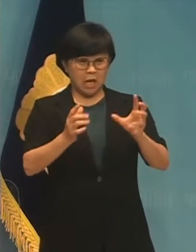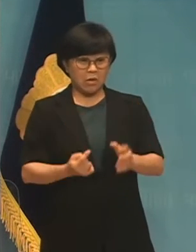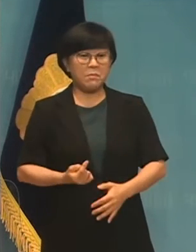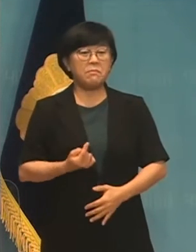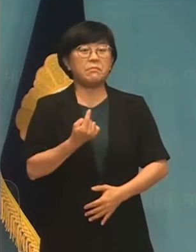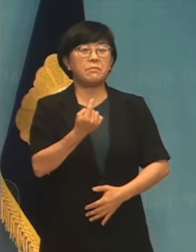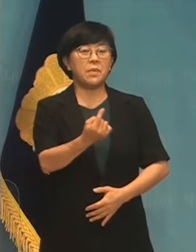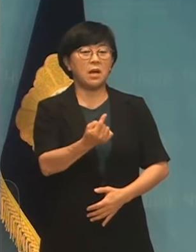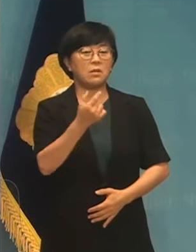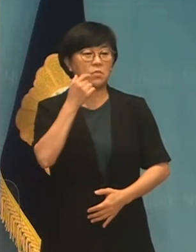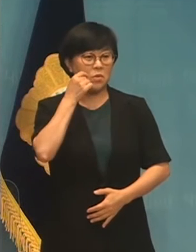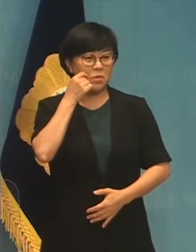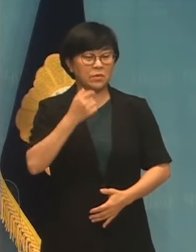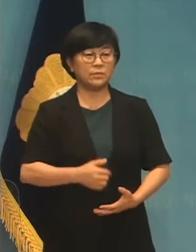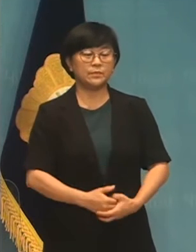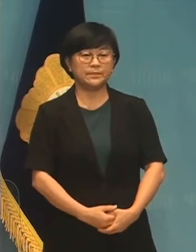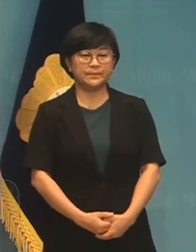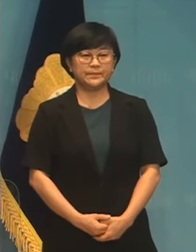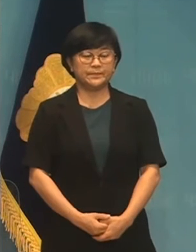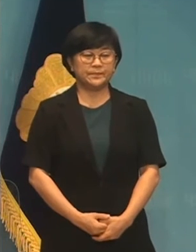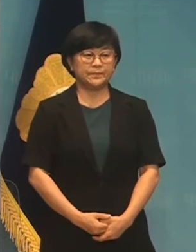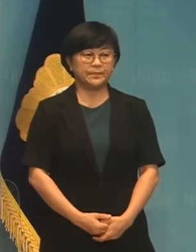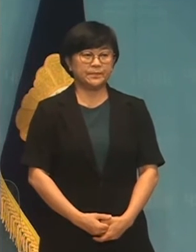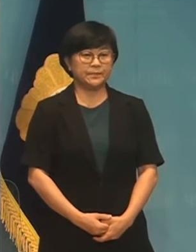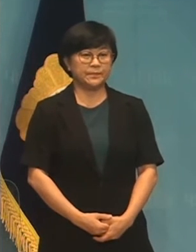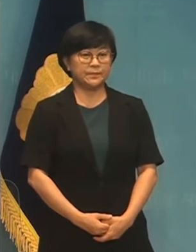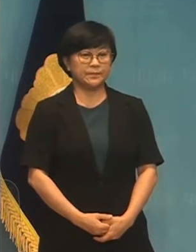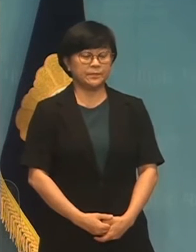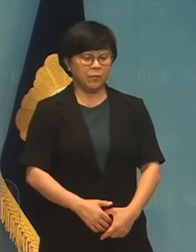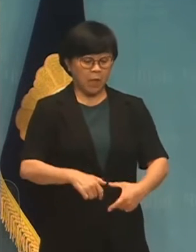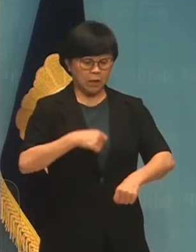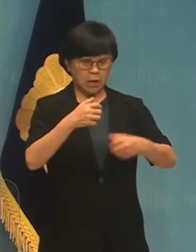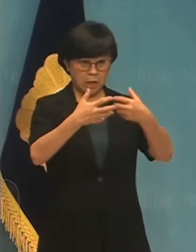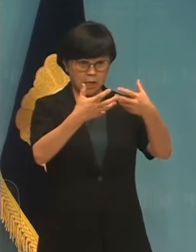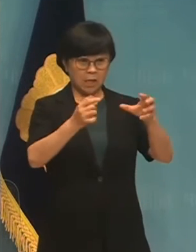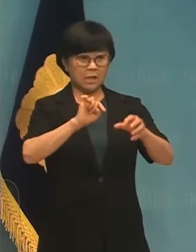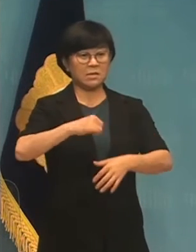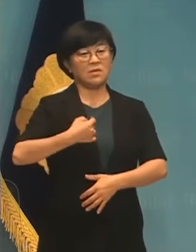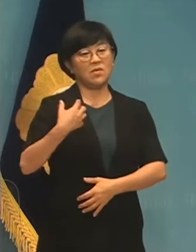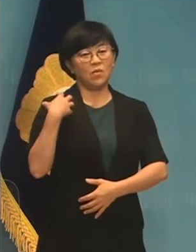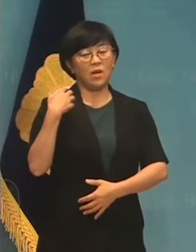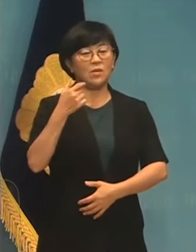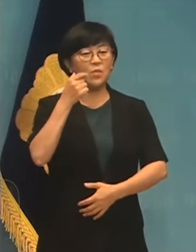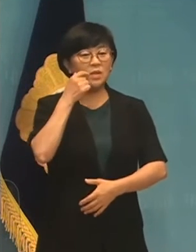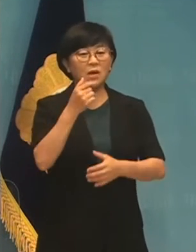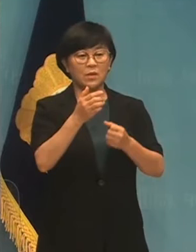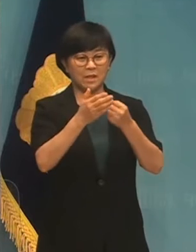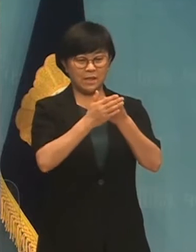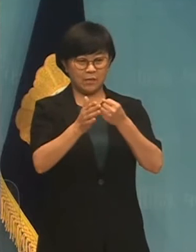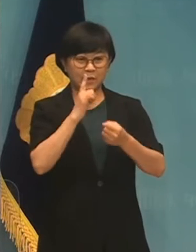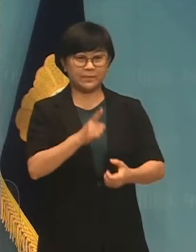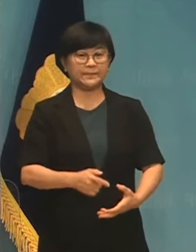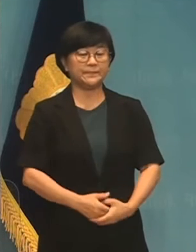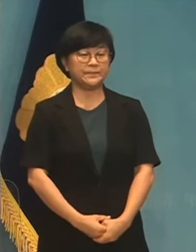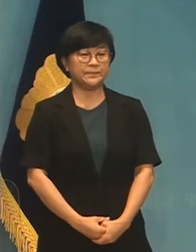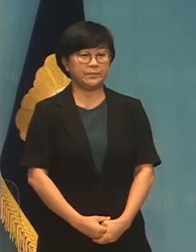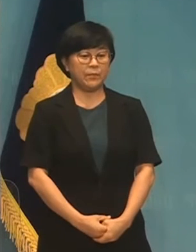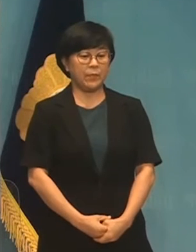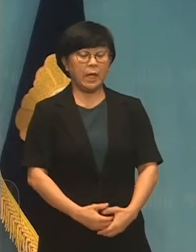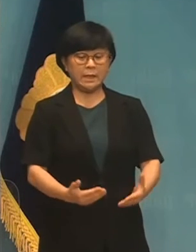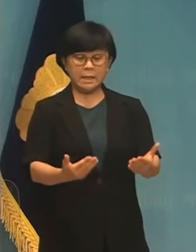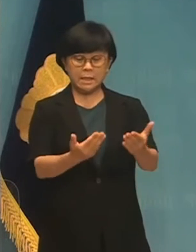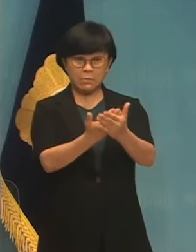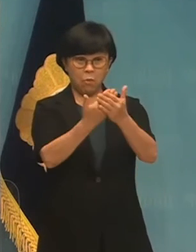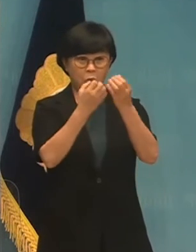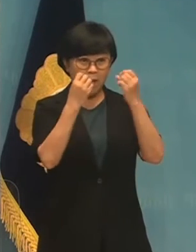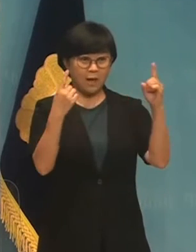주전 선수로 비춰지지 않고 있습니다. 정의당이 제 역할을 하지 못하고 있기 때문입니다. 진보